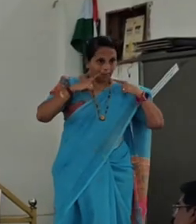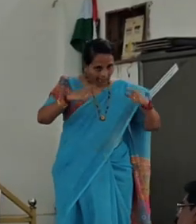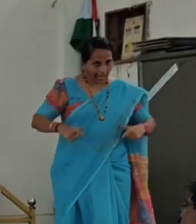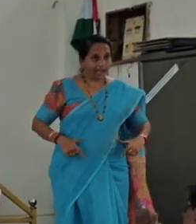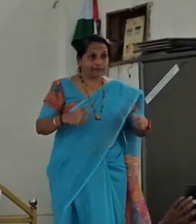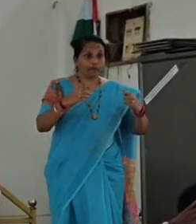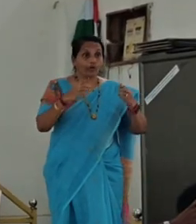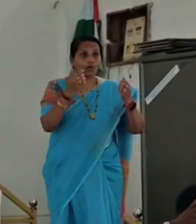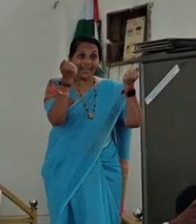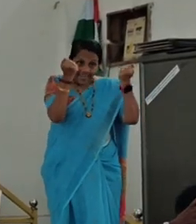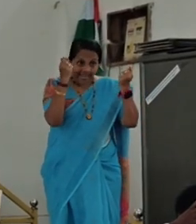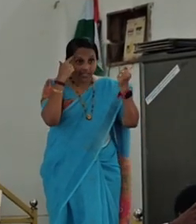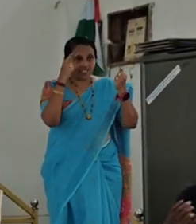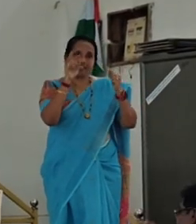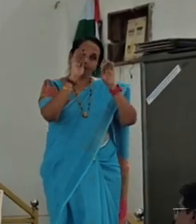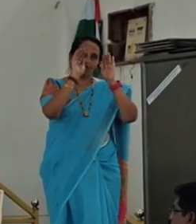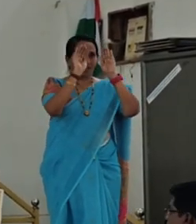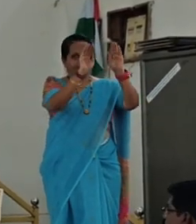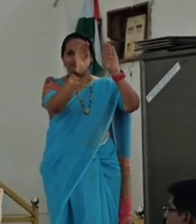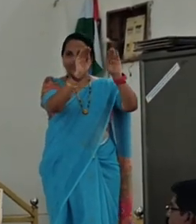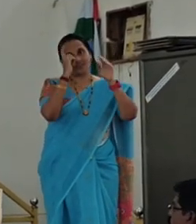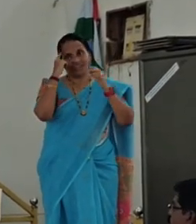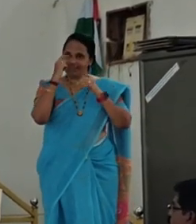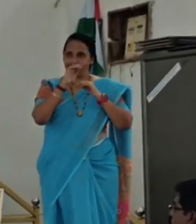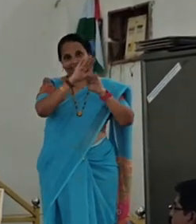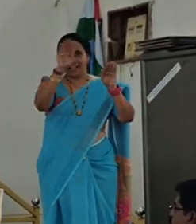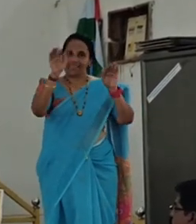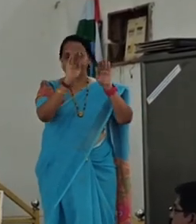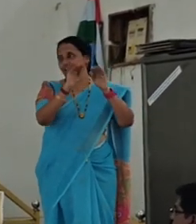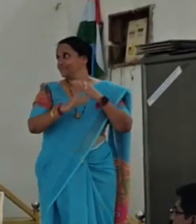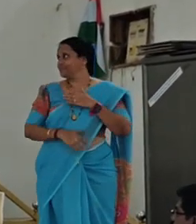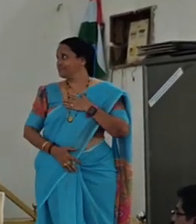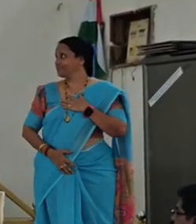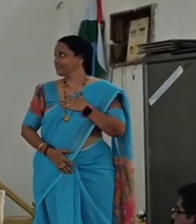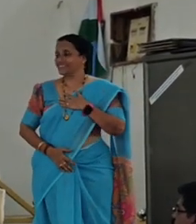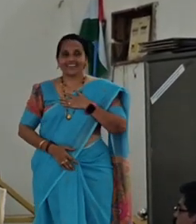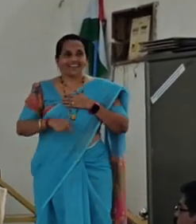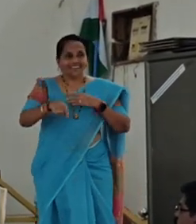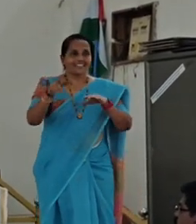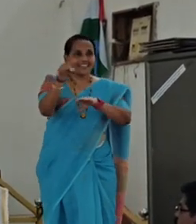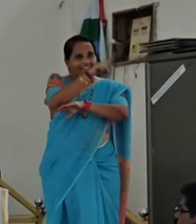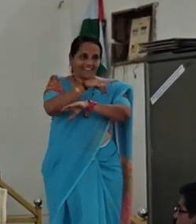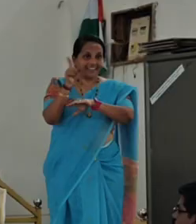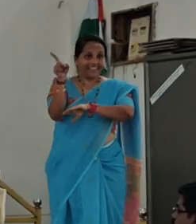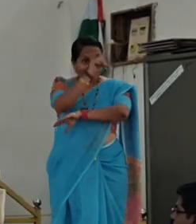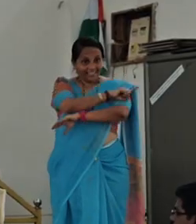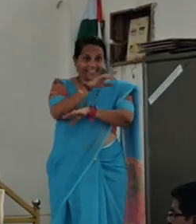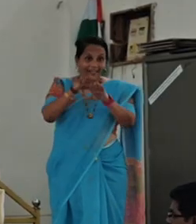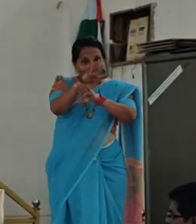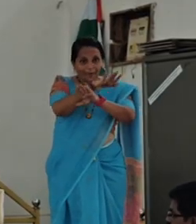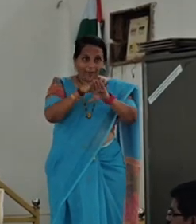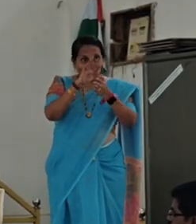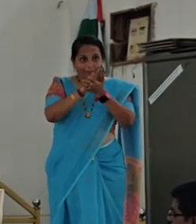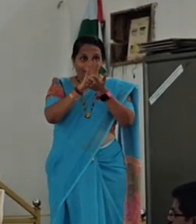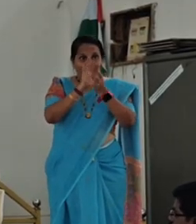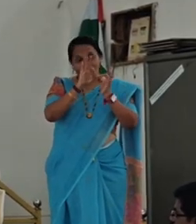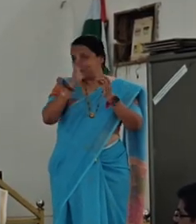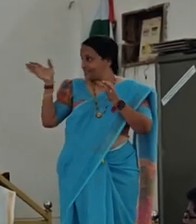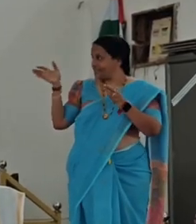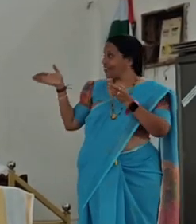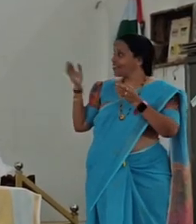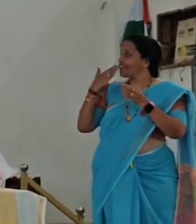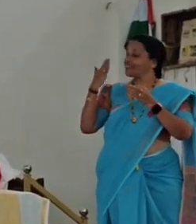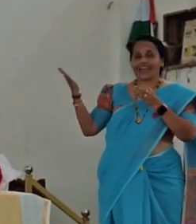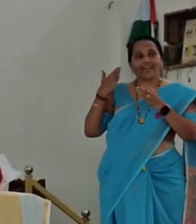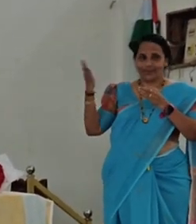లైఫ్. ఓకే, థ్యాంక్ యూ. ఈ అవకాశం ఇచ్చిన మంచిగా ఆర్గనైజ్ చేశారు డిజేబుల్డ్ డిపార్ట్మెంట్ నుంచి, డిఫరెంట్లీ ఏబుల్డ్ డిపార్ట్మెంట్